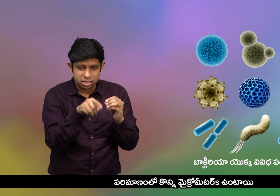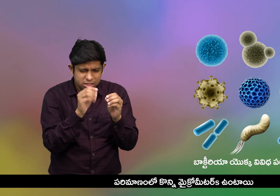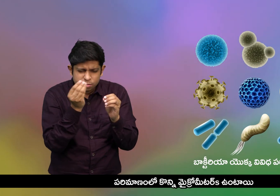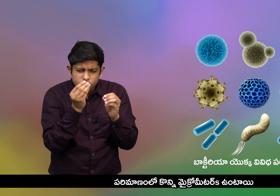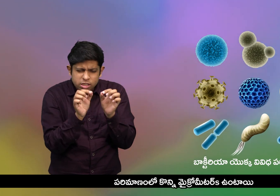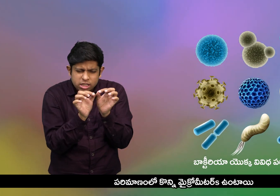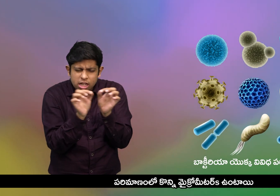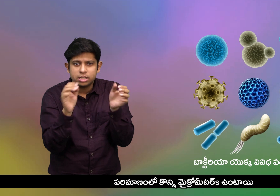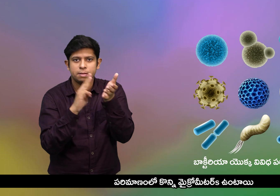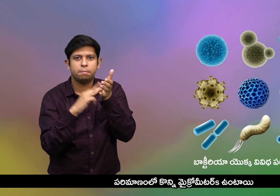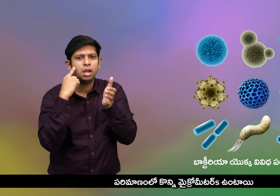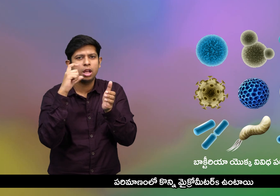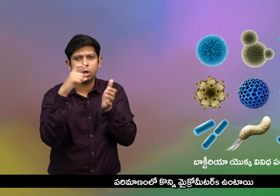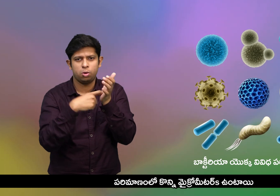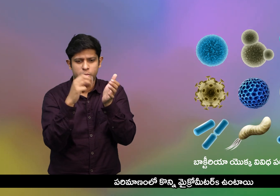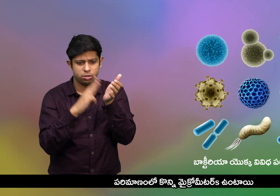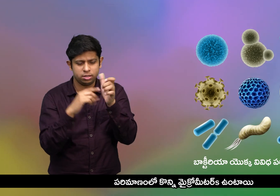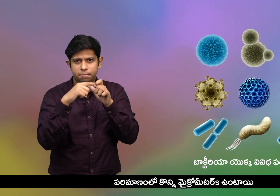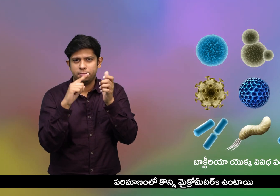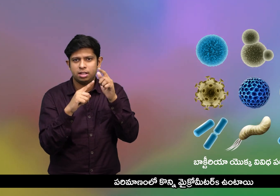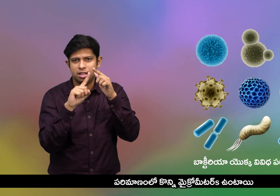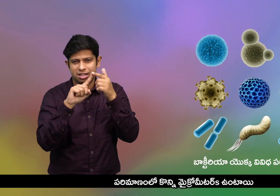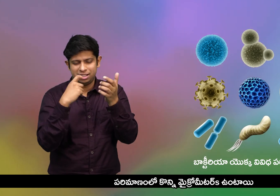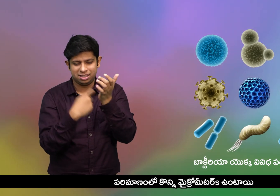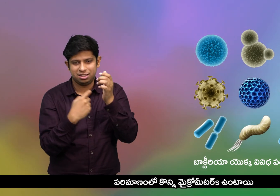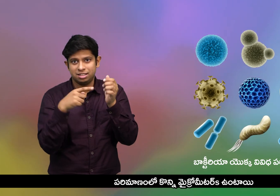పరిమాణంలో కొన్ని మైక్రోమీటర్స్ ఉంటాయి.